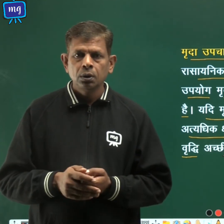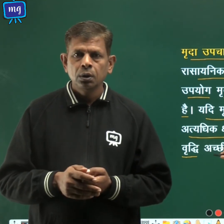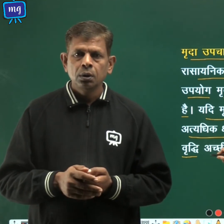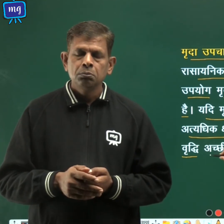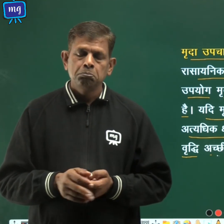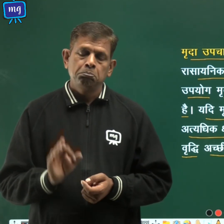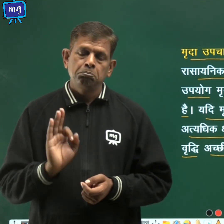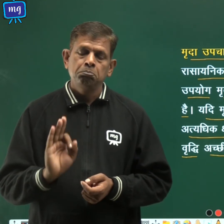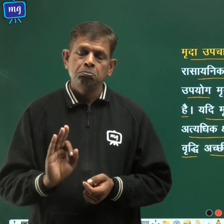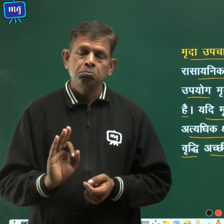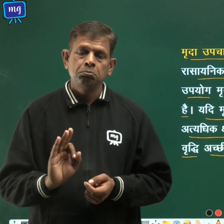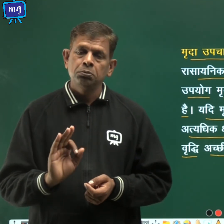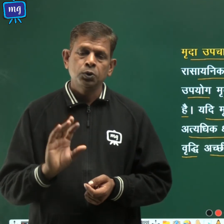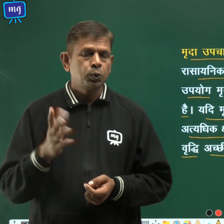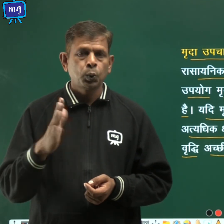अच्छी नहीं होती।